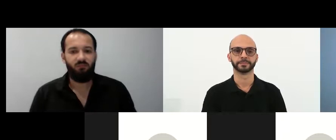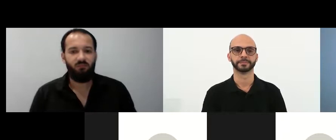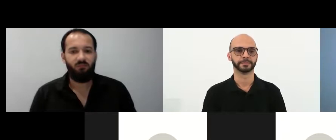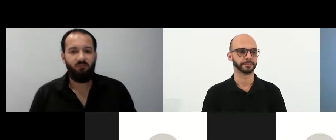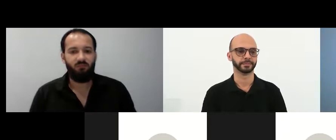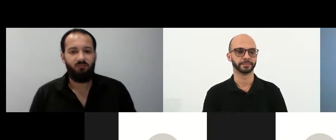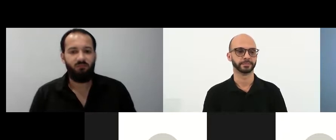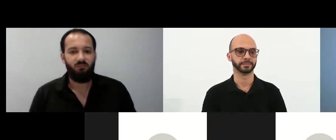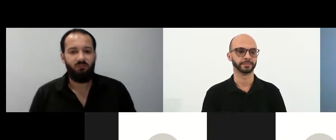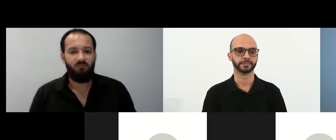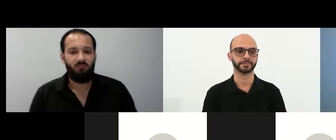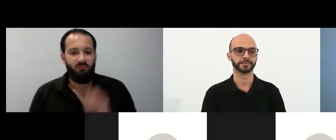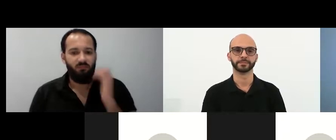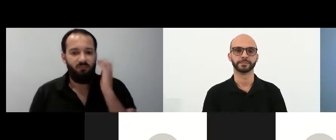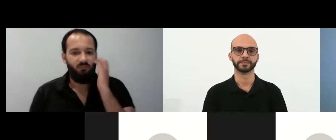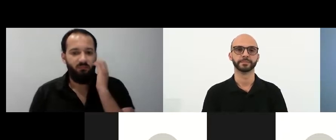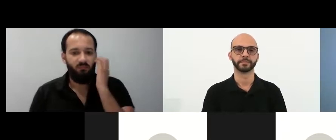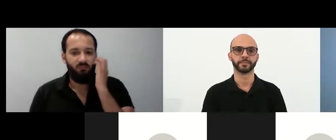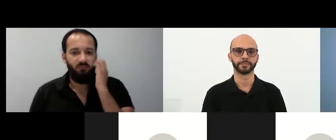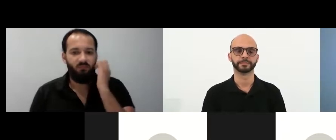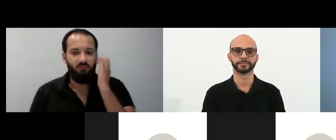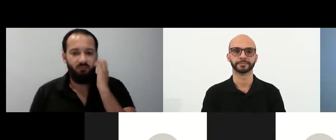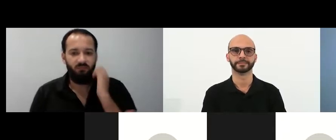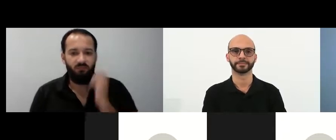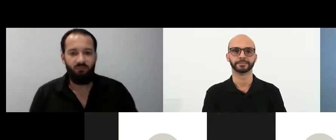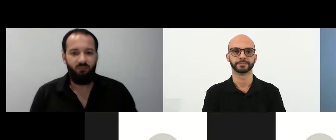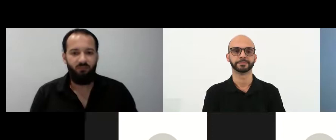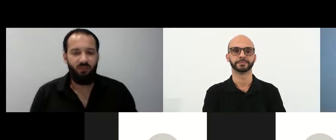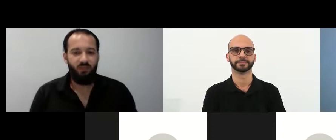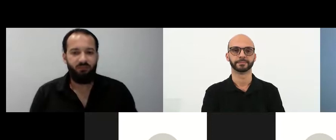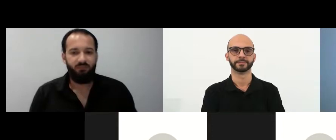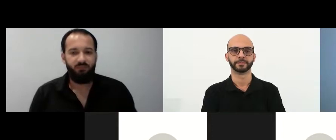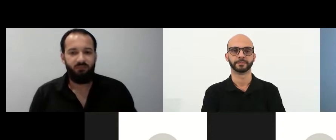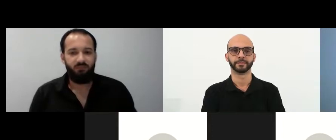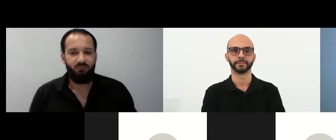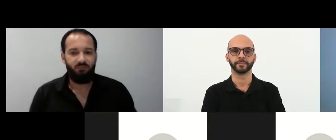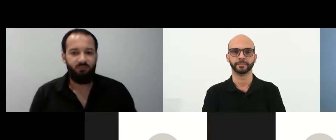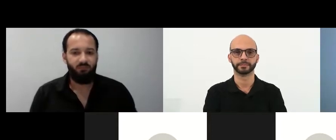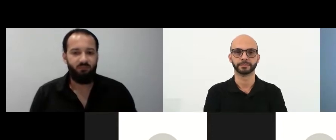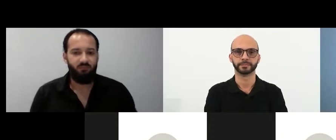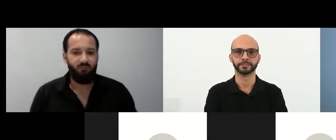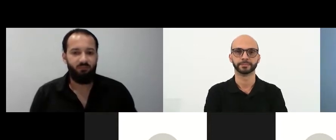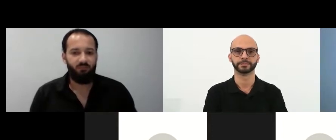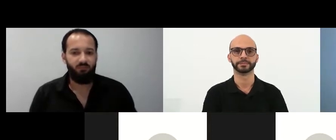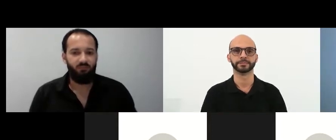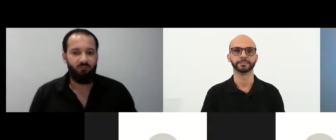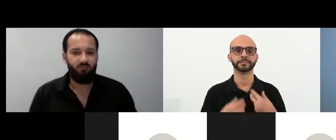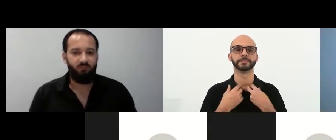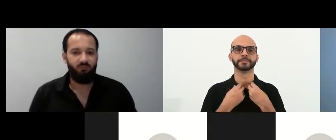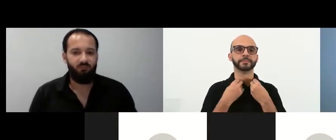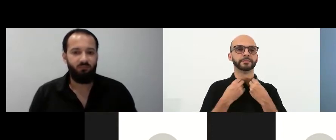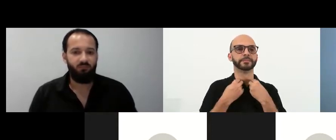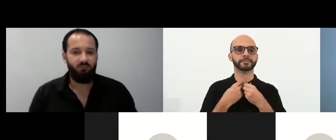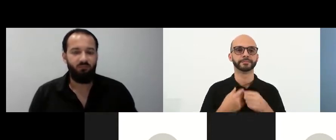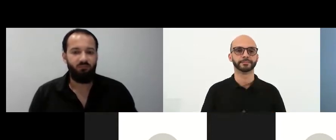nos ajudem a aprender, escrever melhor, mas e se por exemplo, buscar em livros, buscar na